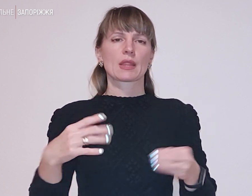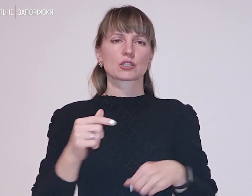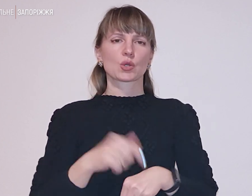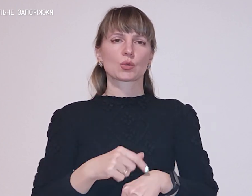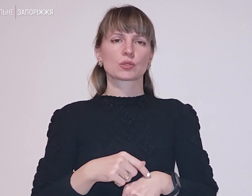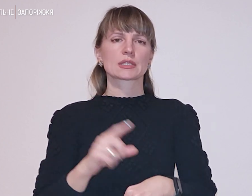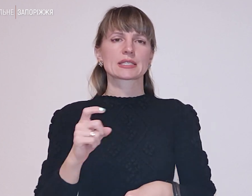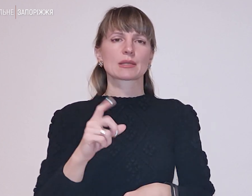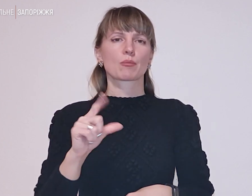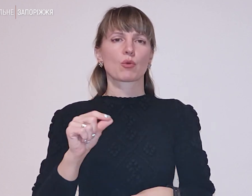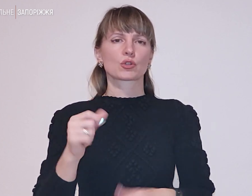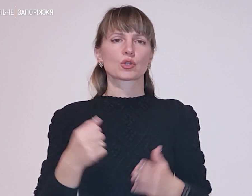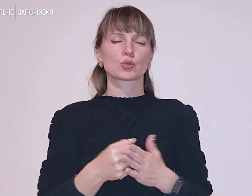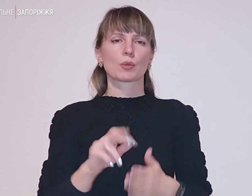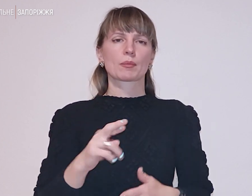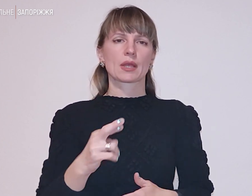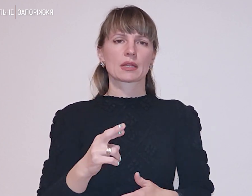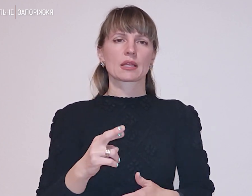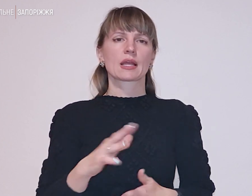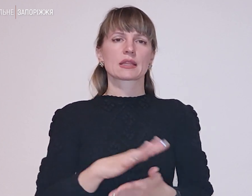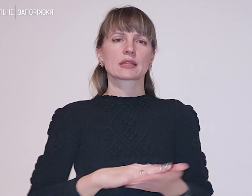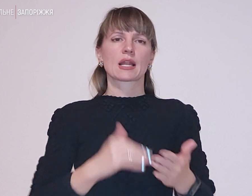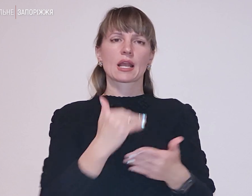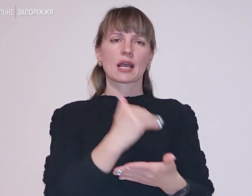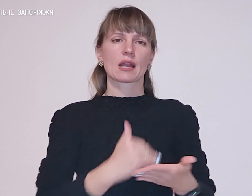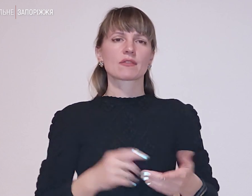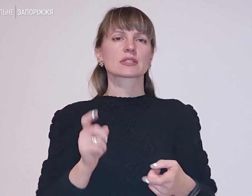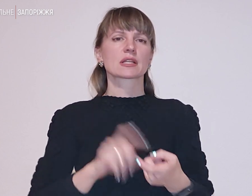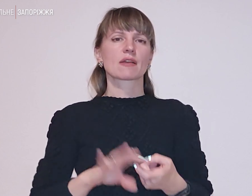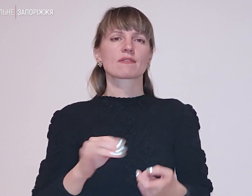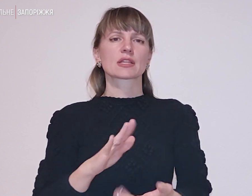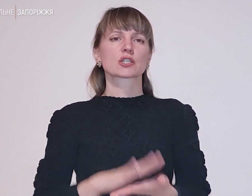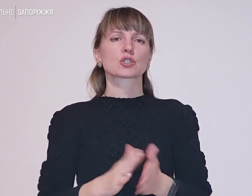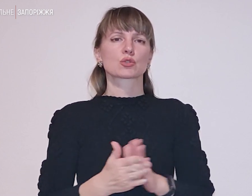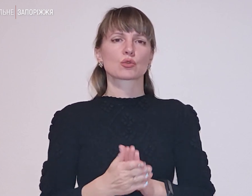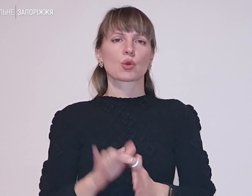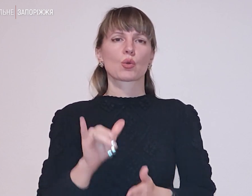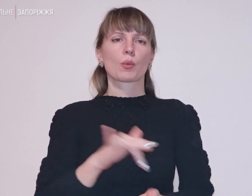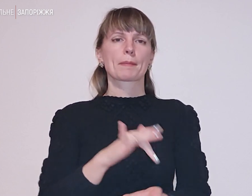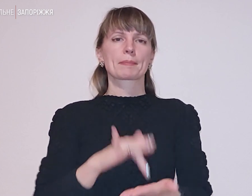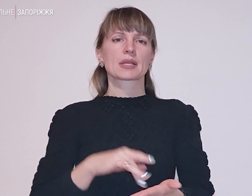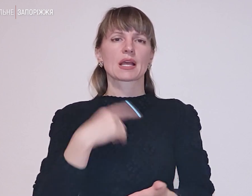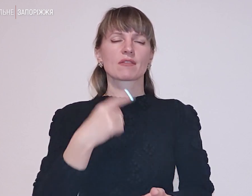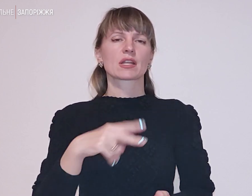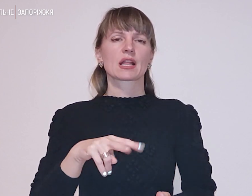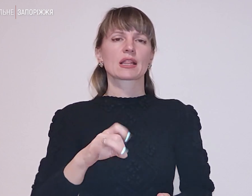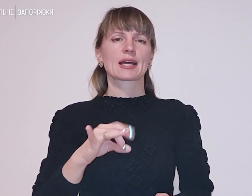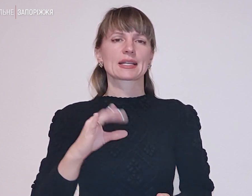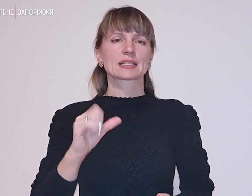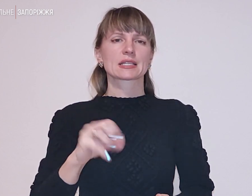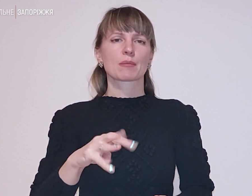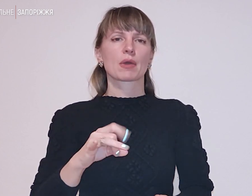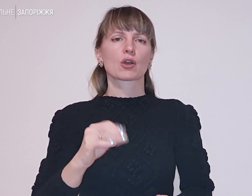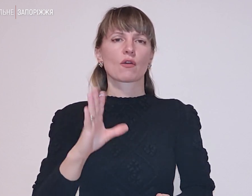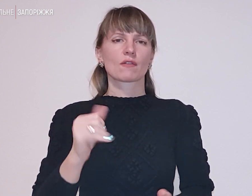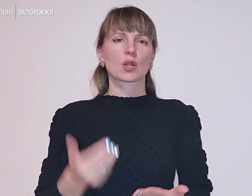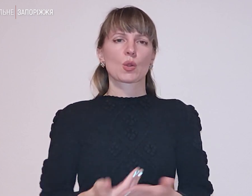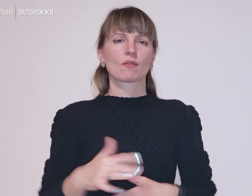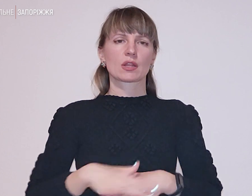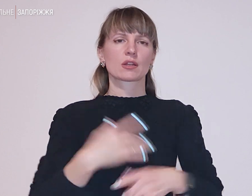з понеділка по п'ятницю. Надалі графік залежатиме від ситуації у місті, каже Лариса Маркова. Новини на Суспільному, Запоріжжя.